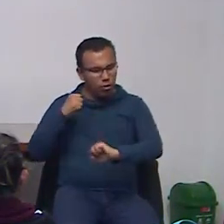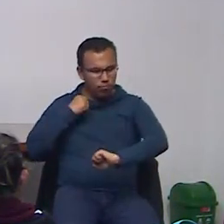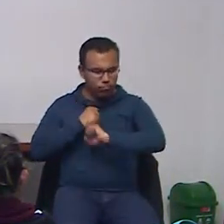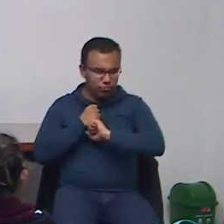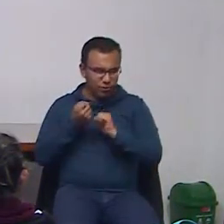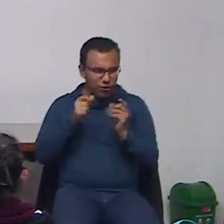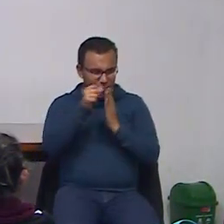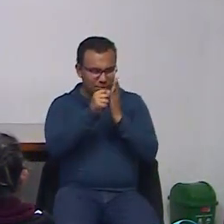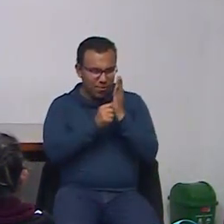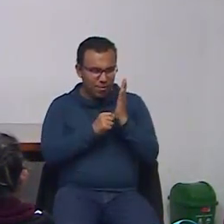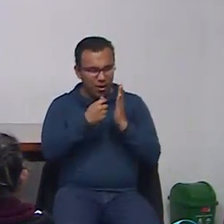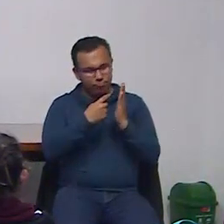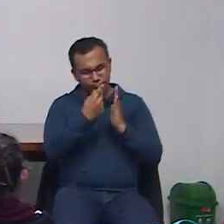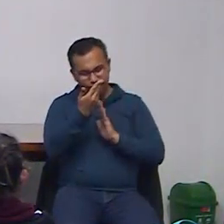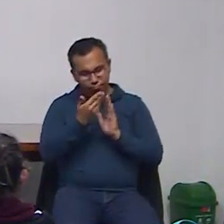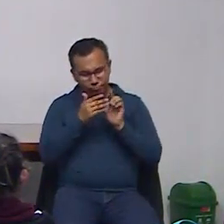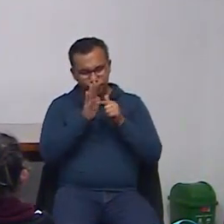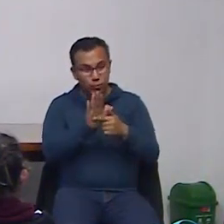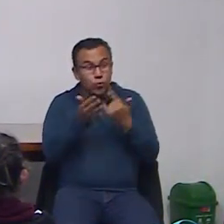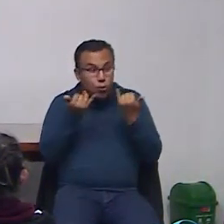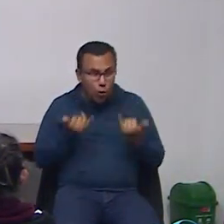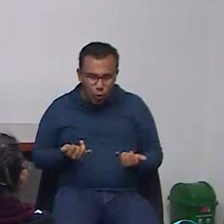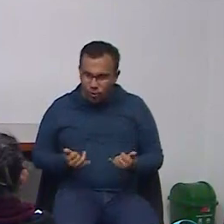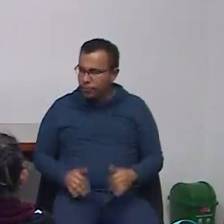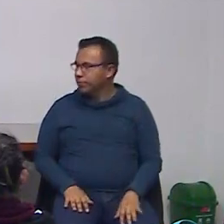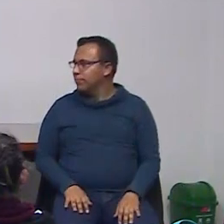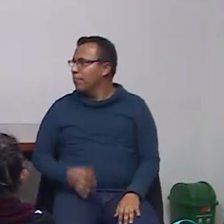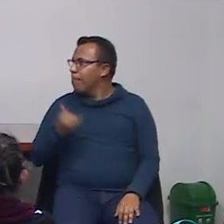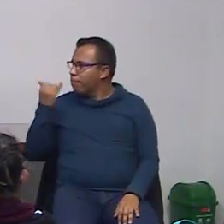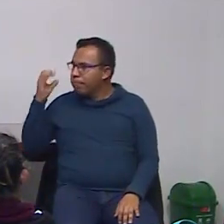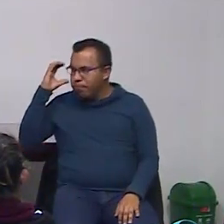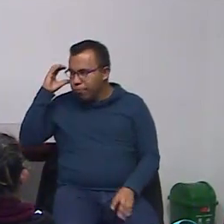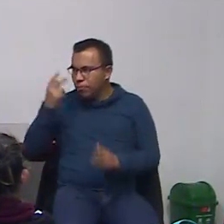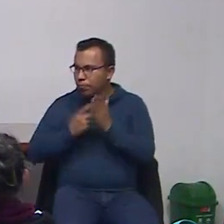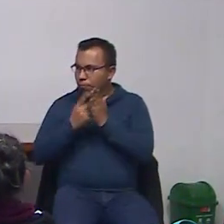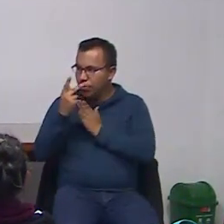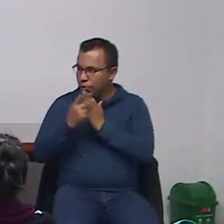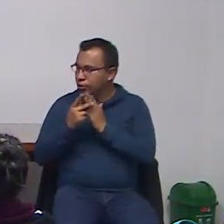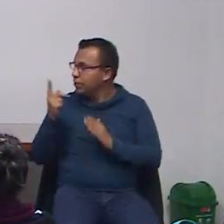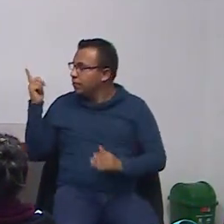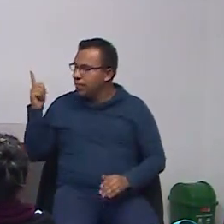que les voy a mostrar que tenemos digamos hoy en día dentro de nuestro